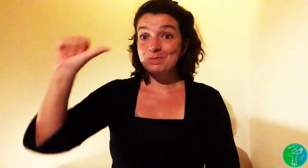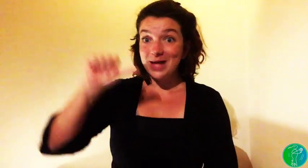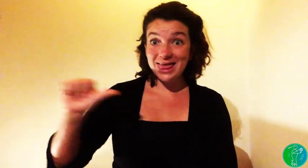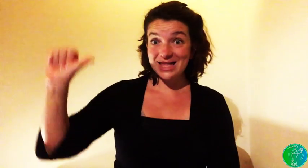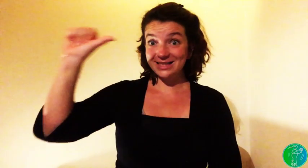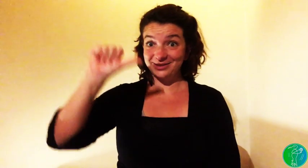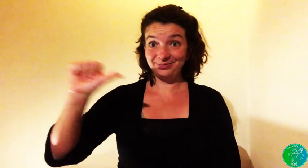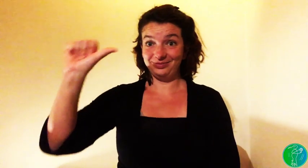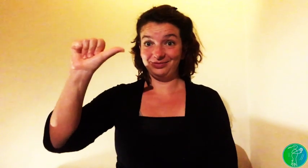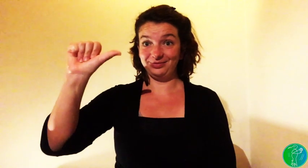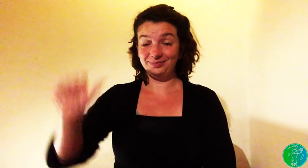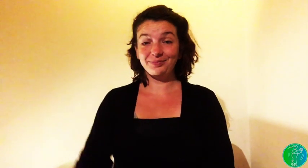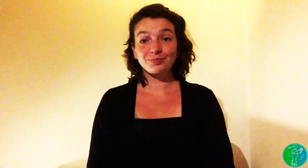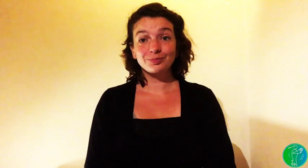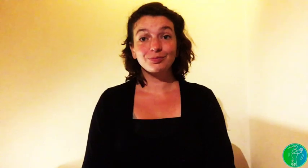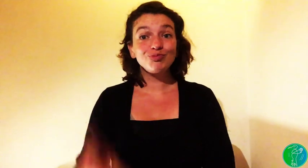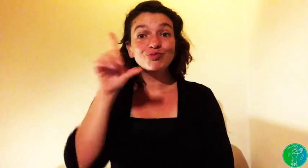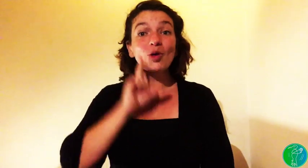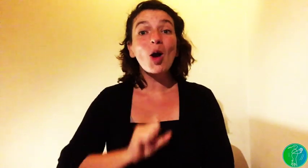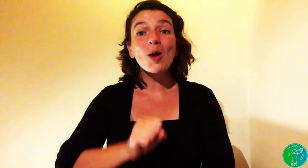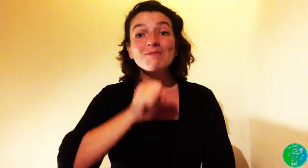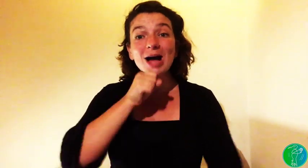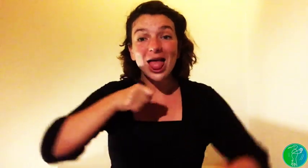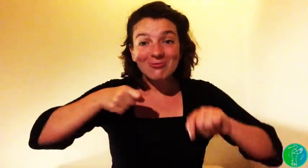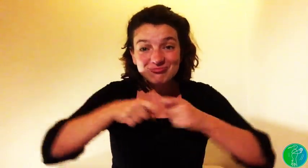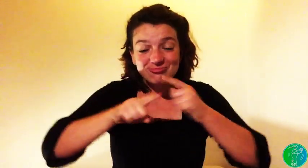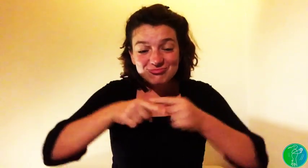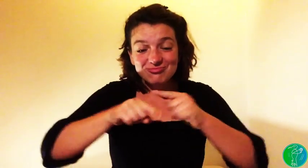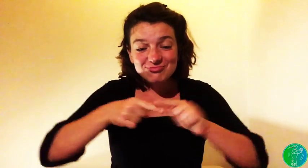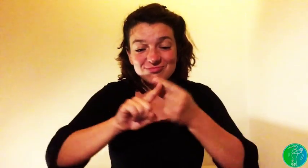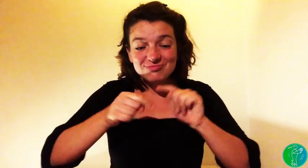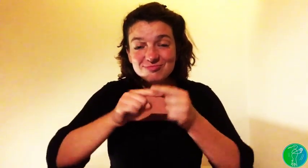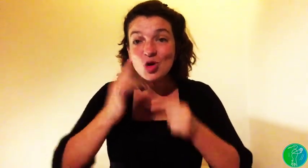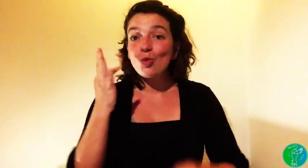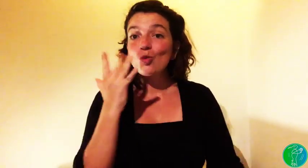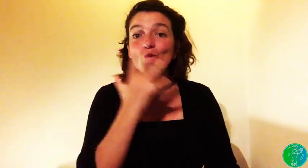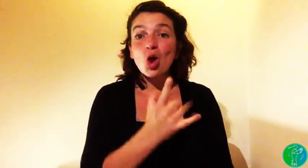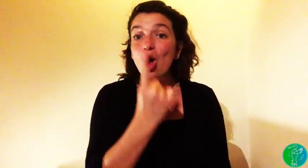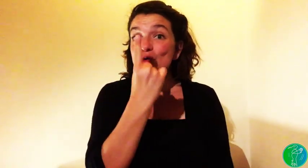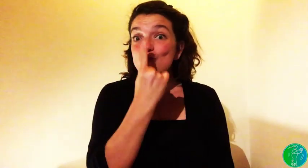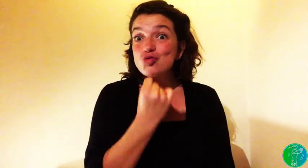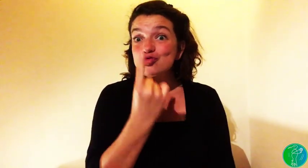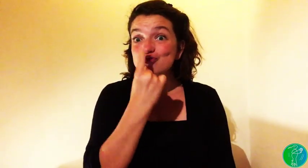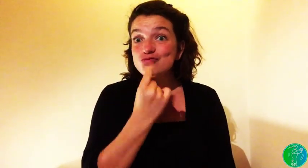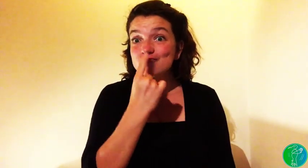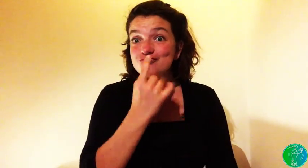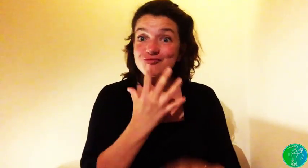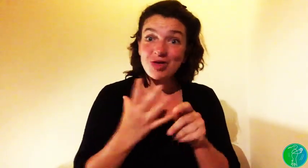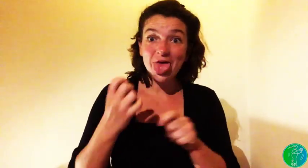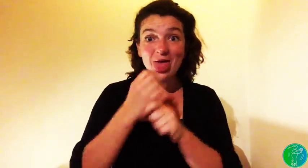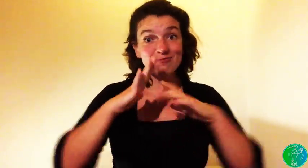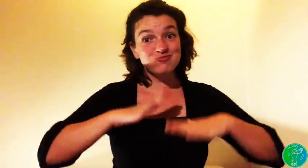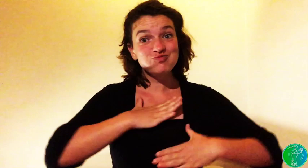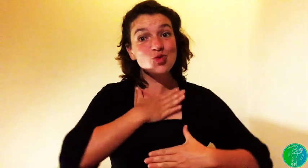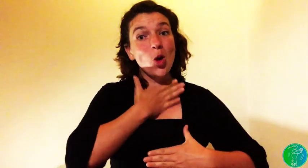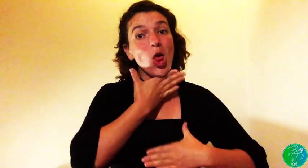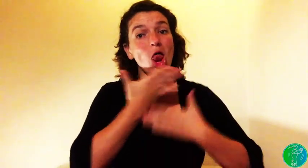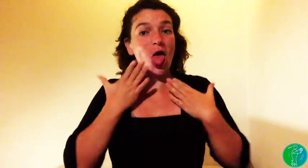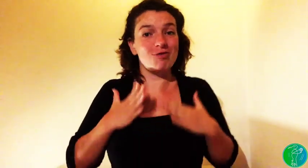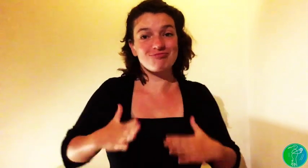Mardi, le loup enfila le pull de laine rouge que lui avait tricoté sa grand-mère, ainsi qu'une